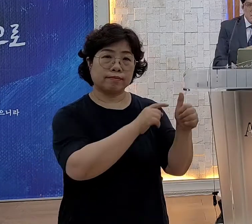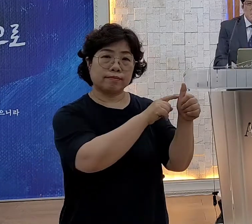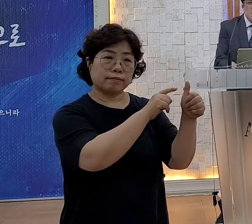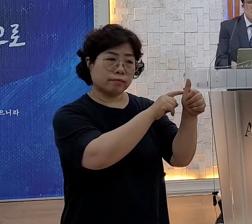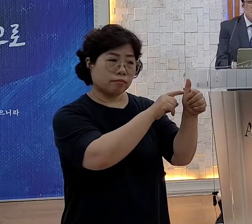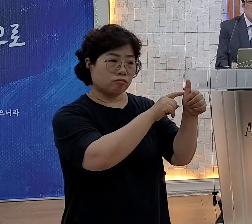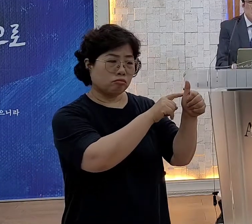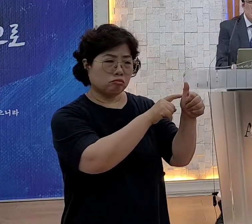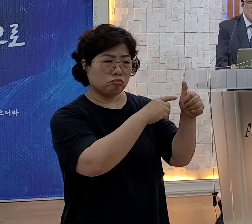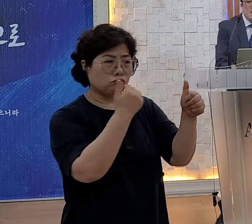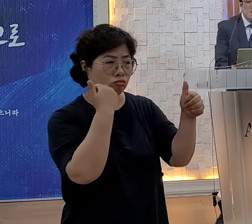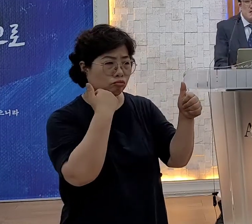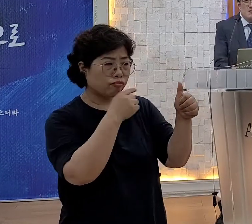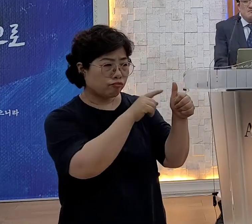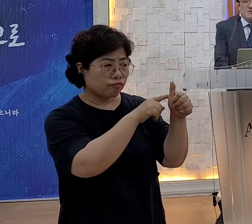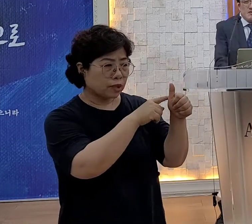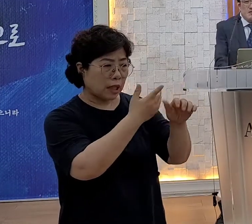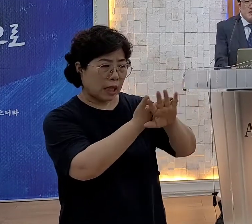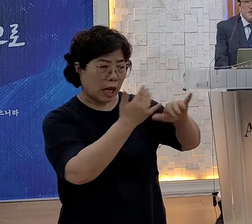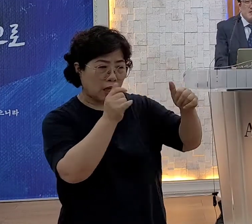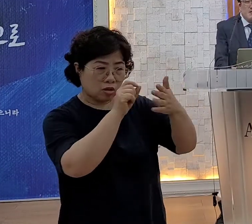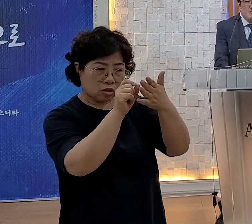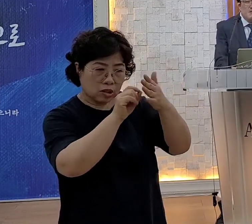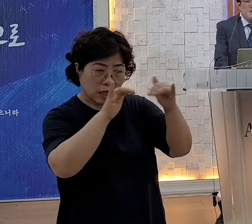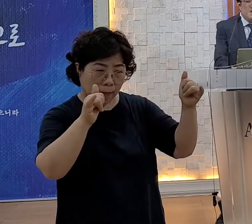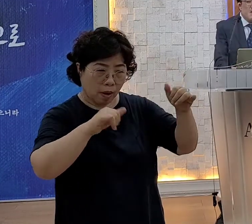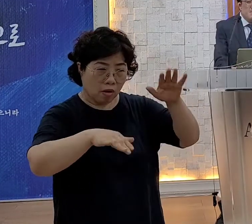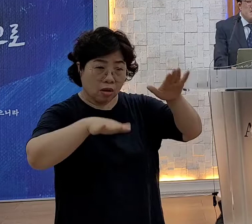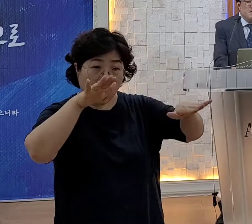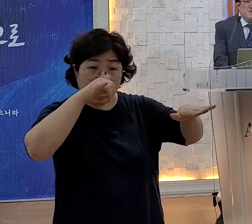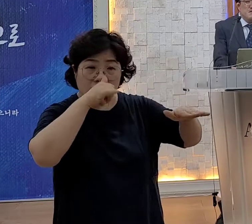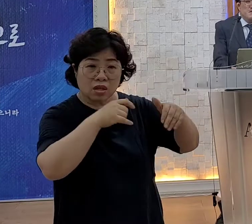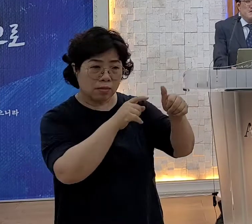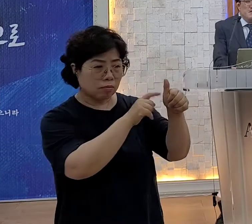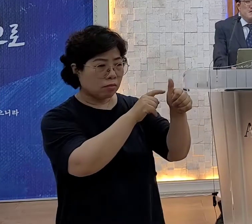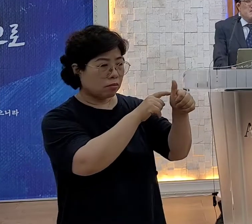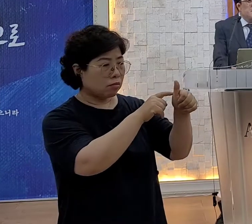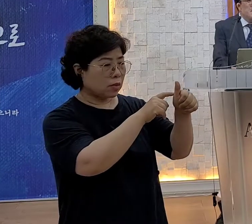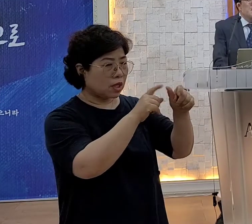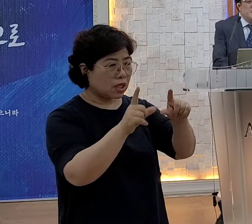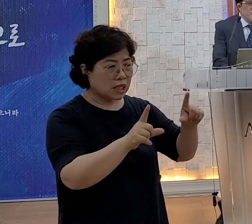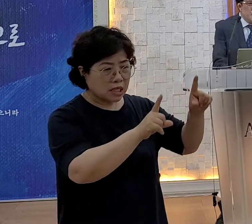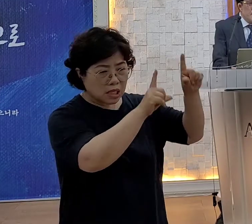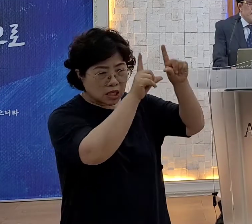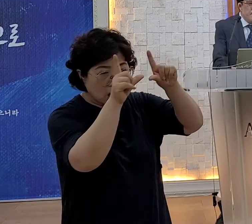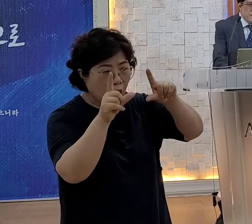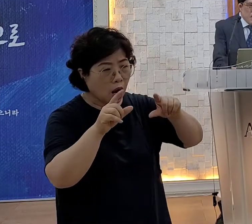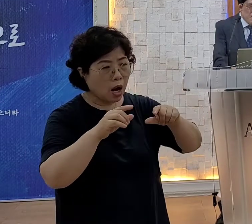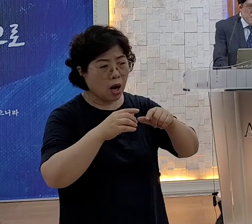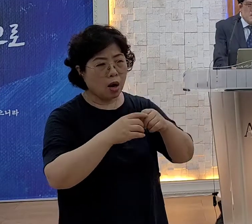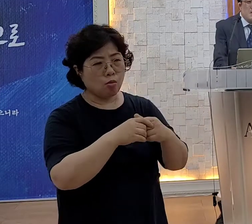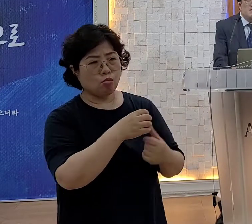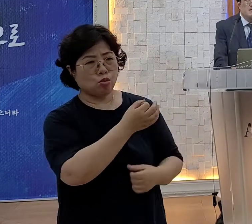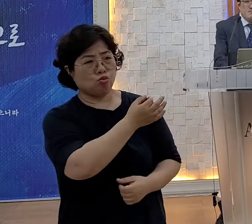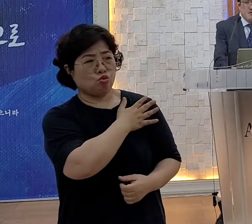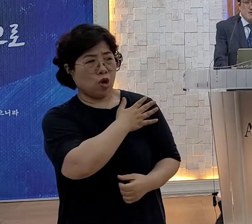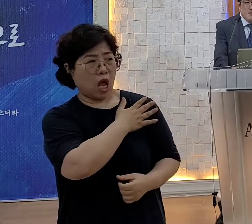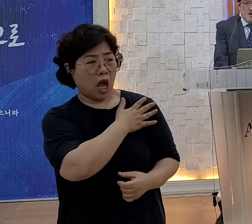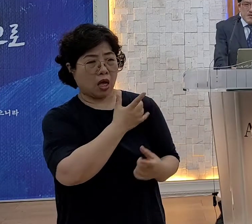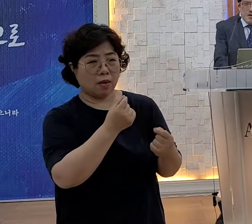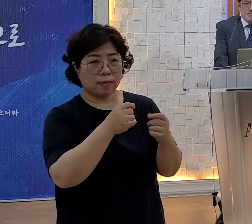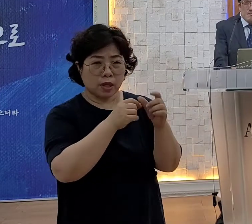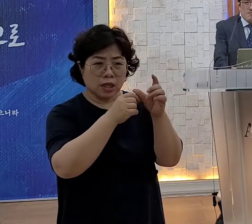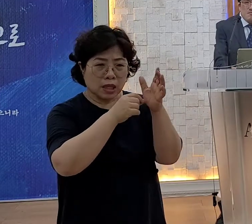여러분, 톨스토이는요, 다른 작가들과 다르게 그의 삶이 어렵지 않았습니다. 대부분의 작가들